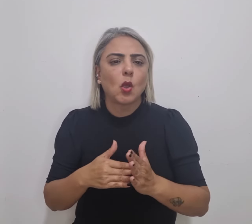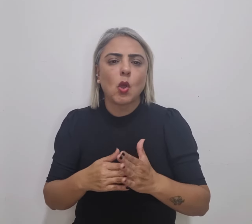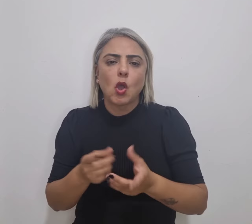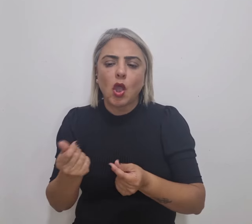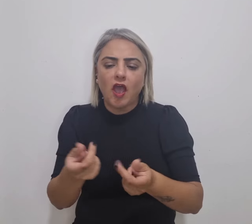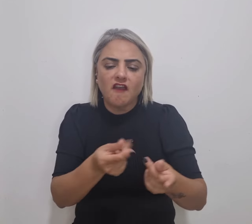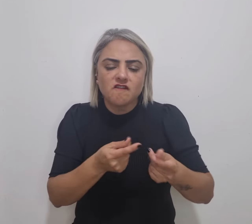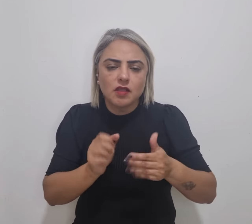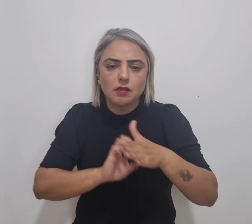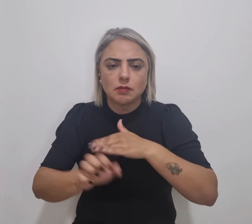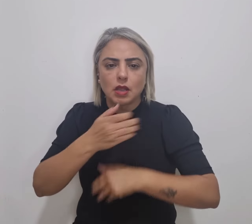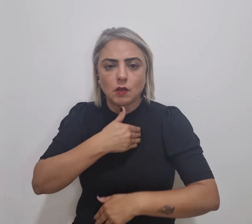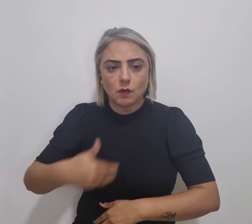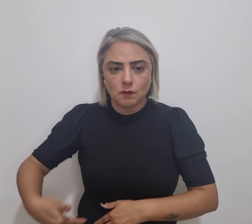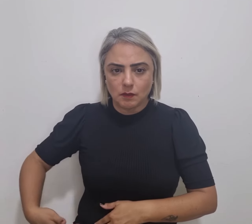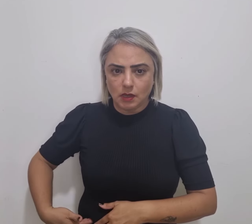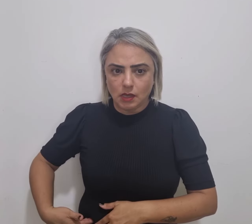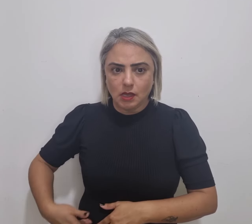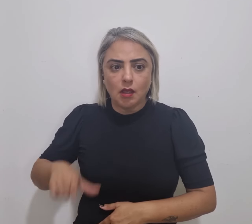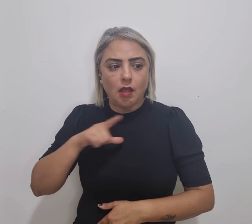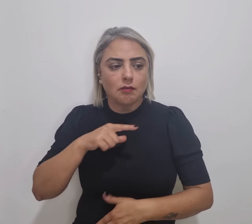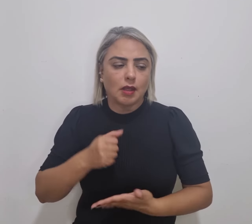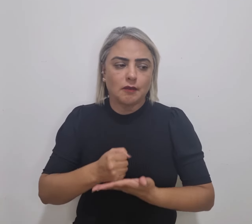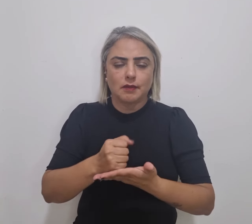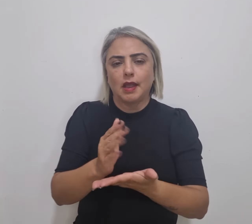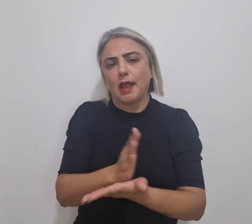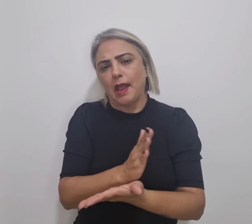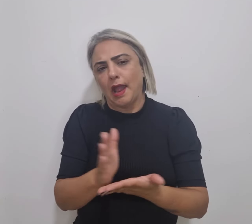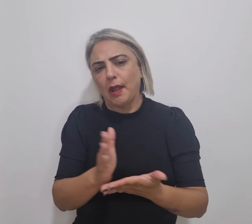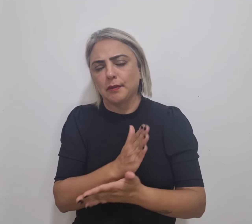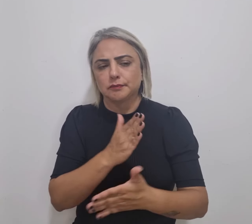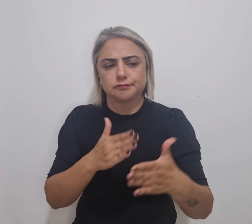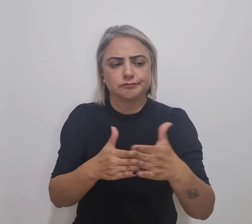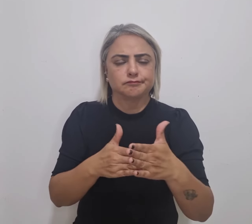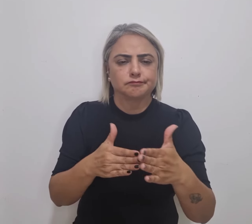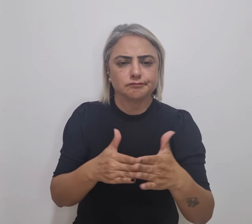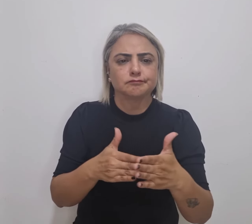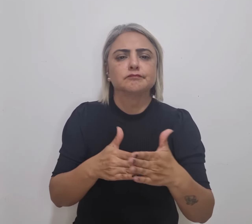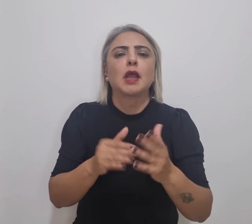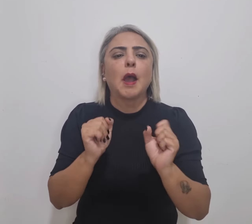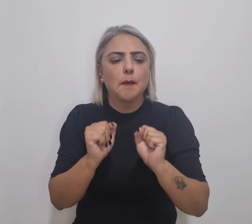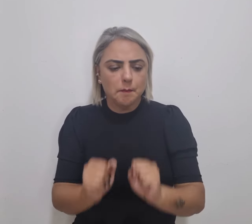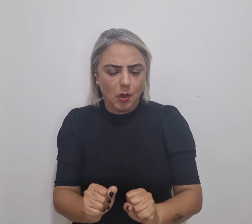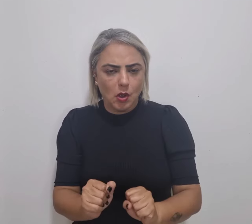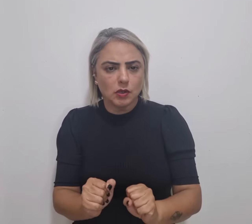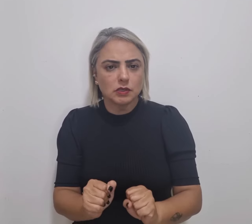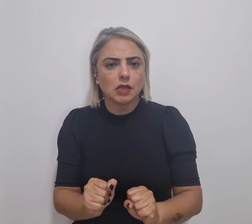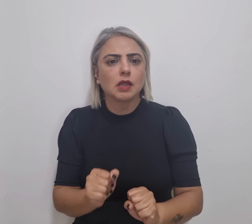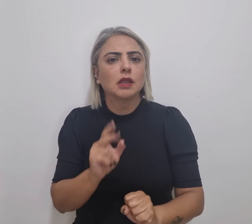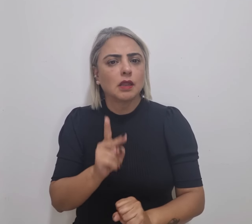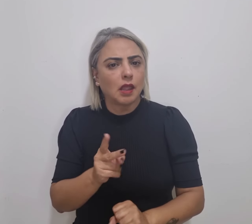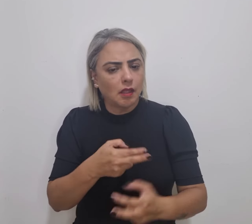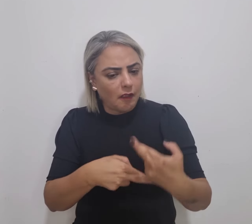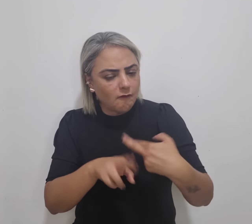privatizações, embora ofereçam alguns impedimentos, podem e devem ser revertidas.